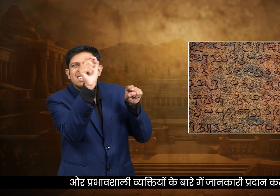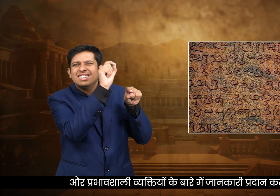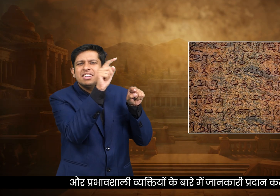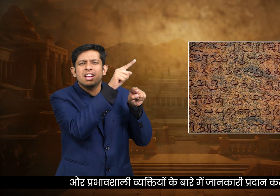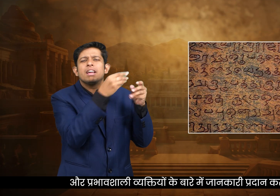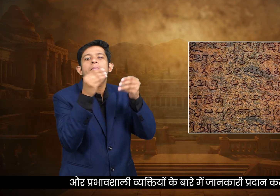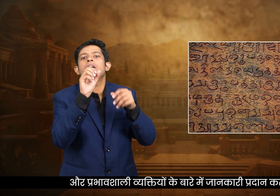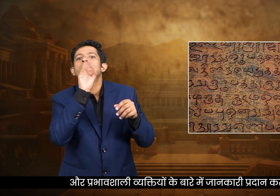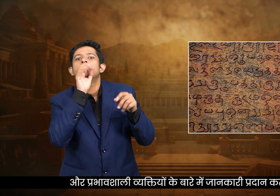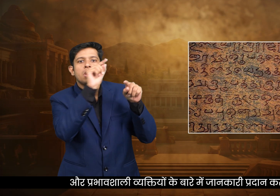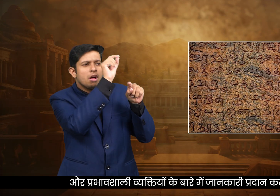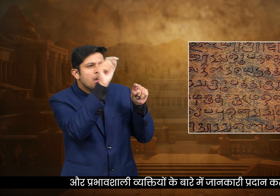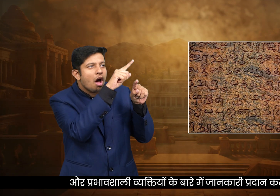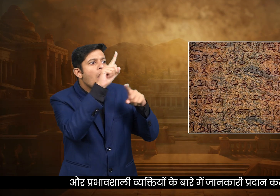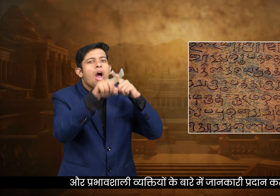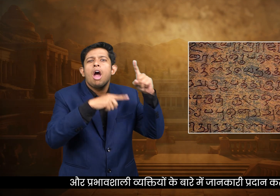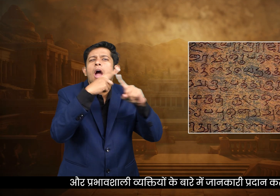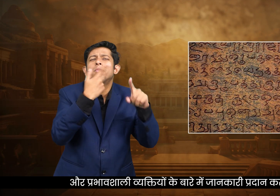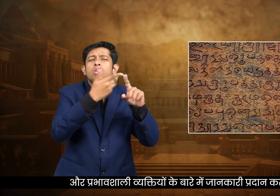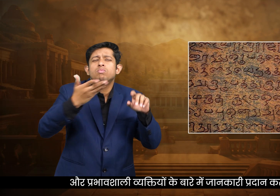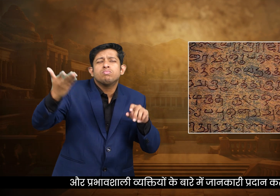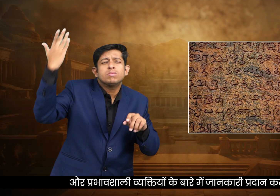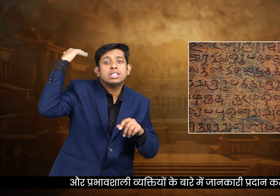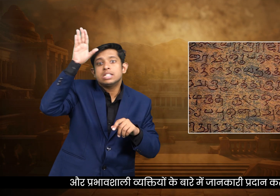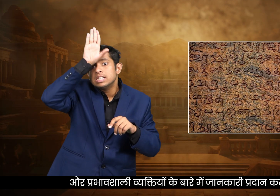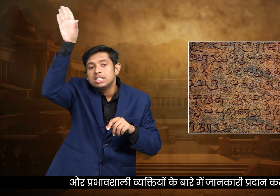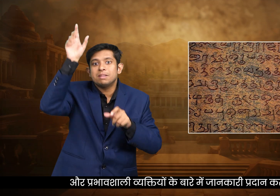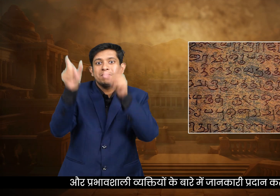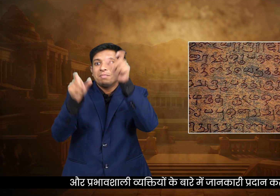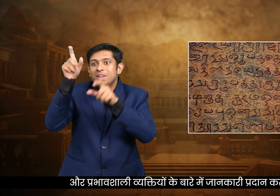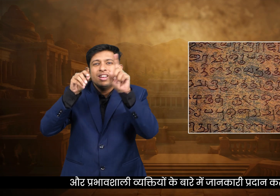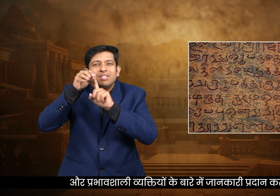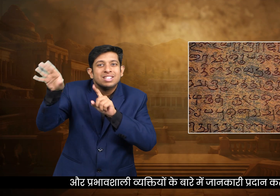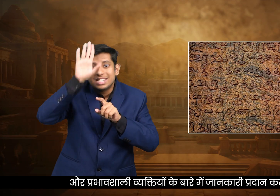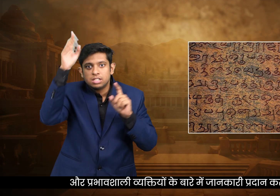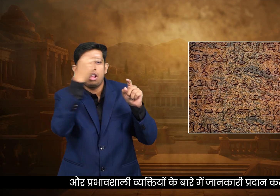और प्रभावशाली व्यक्तियों के बारे में जानकारी प्रदान करते हैं।